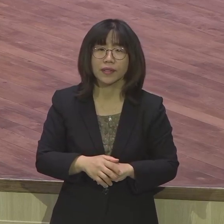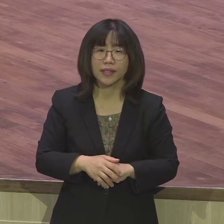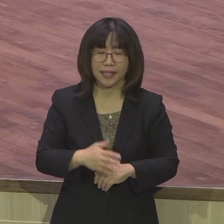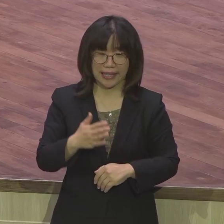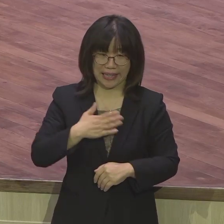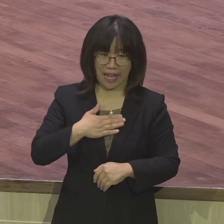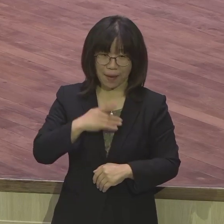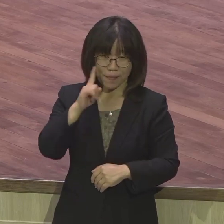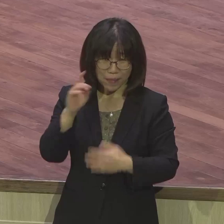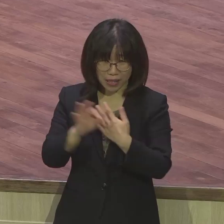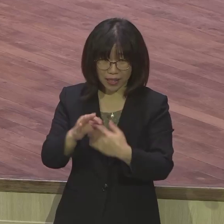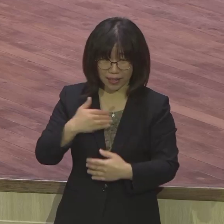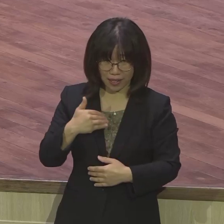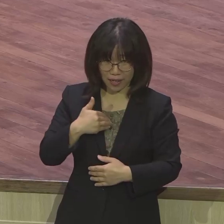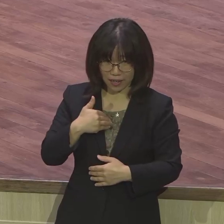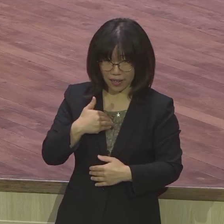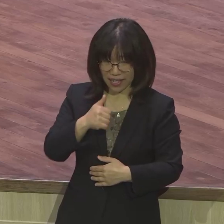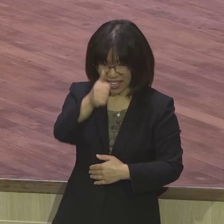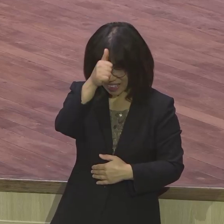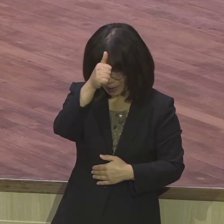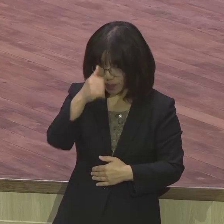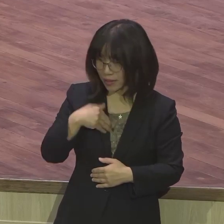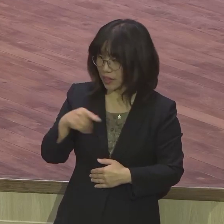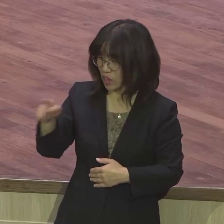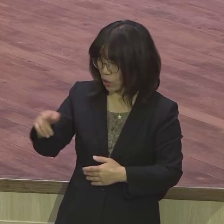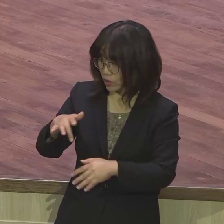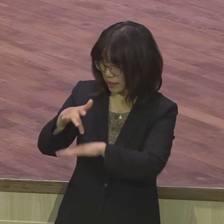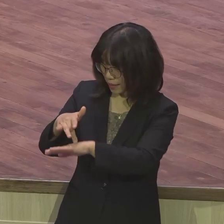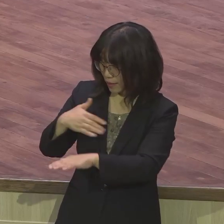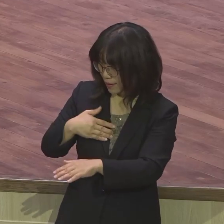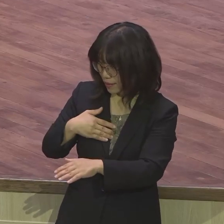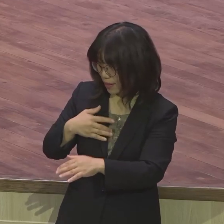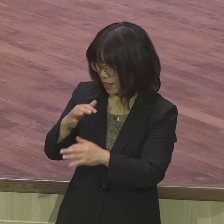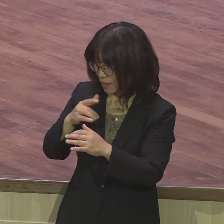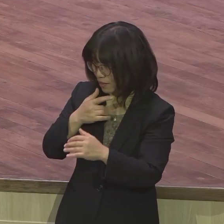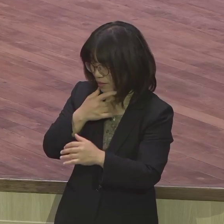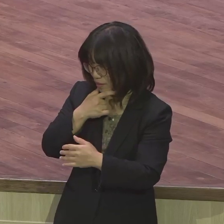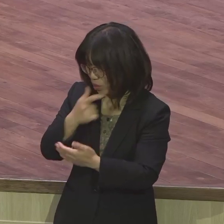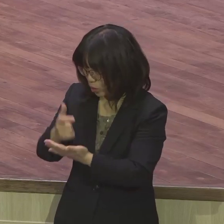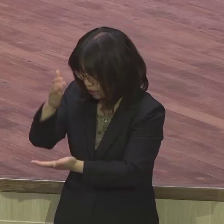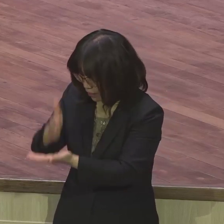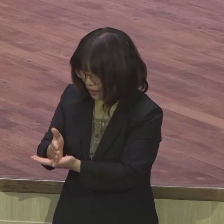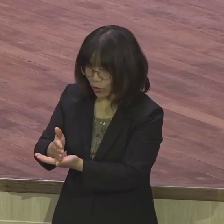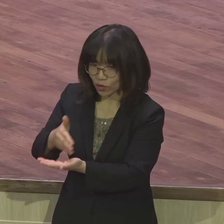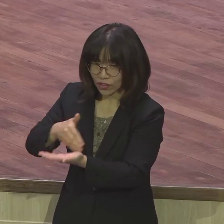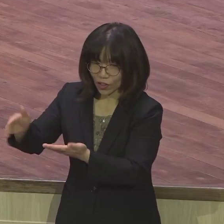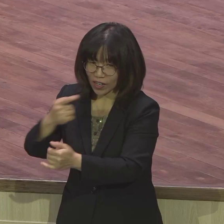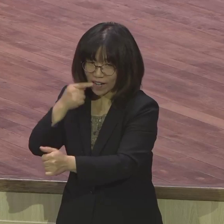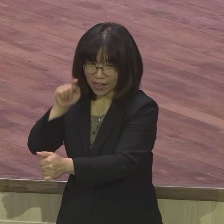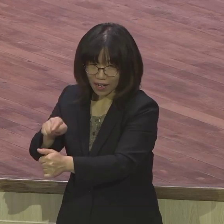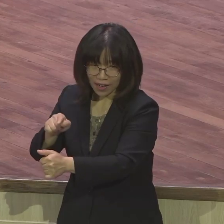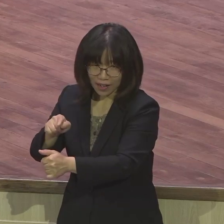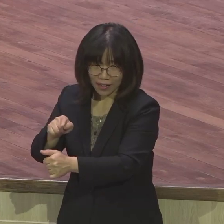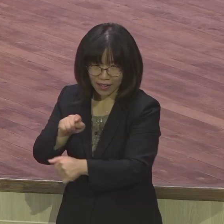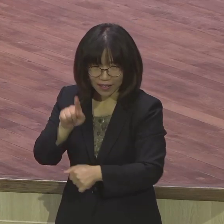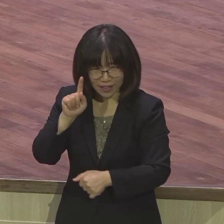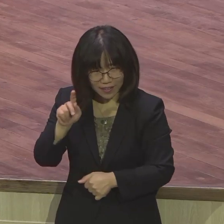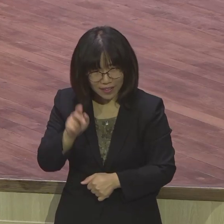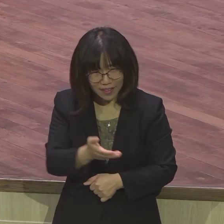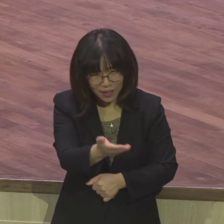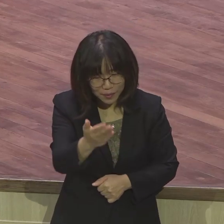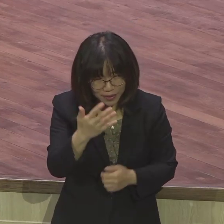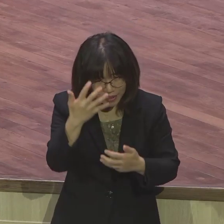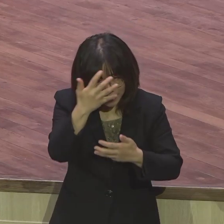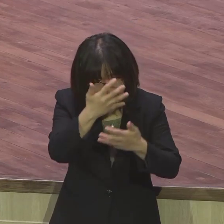같으면 이 사단아 속이지 말고 떠나가라 이렇게 해야 되는데 여러분은 희미하게